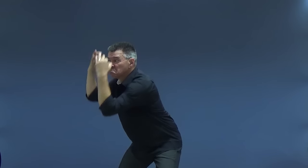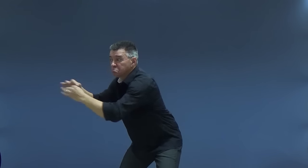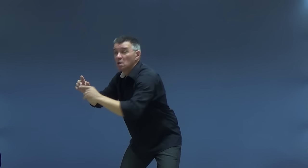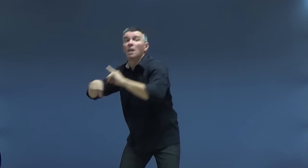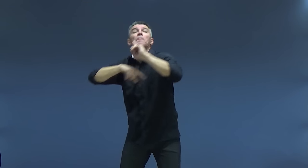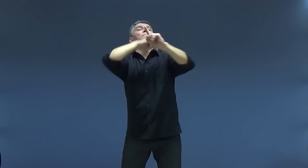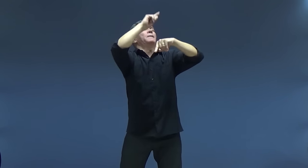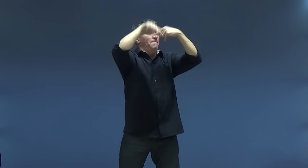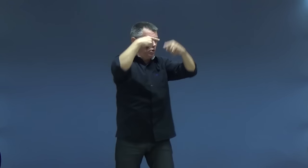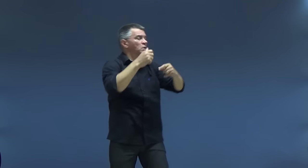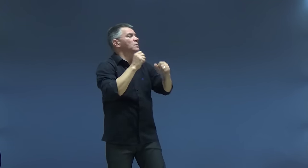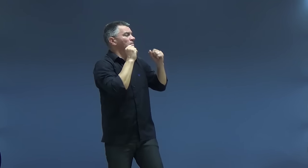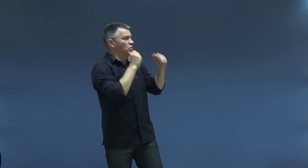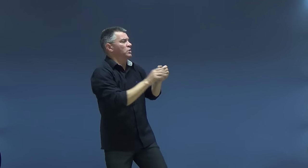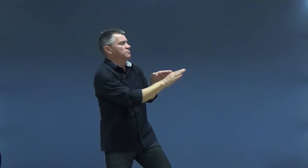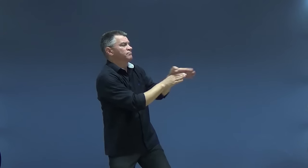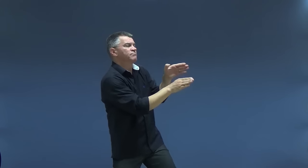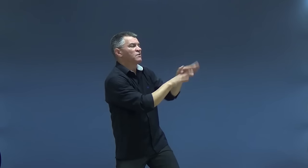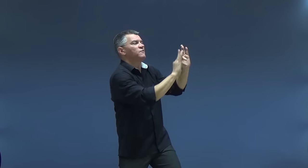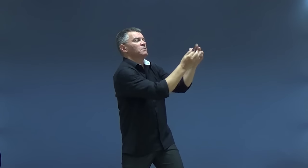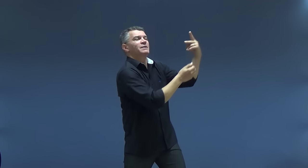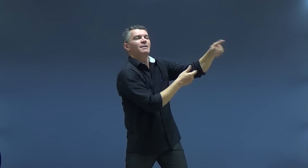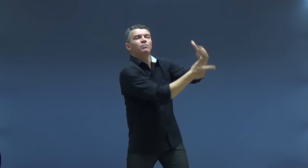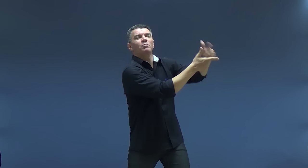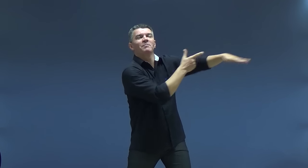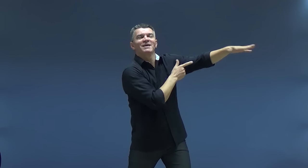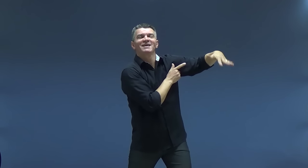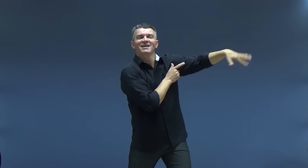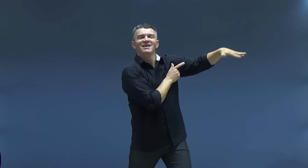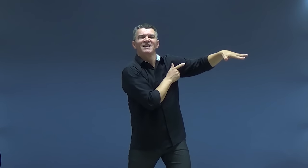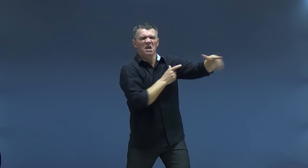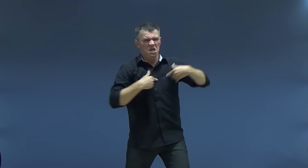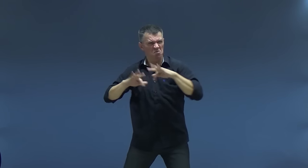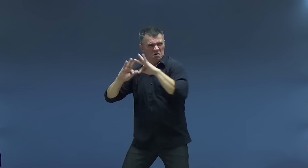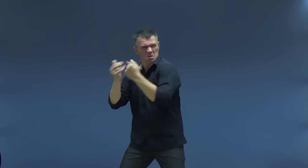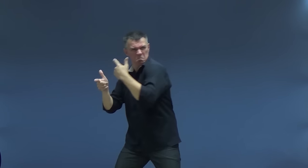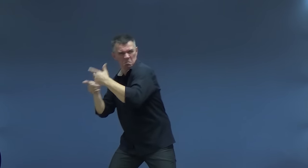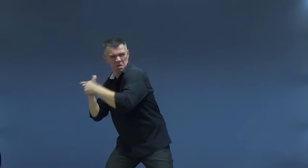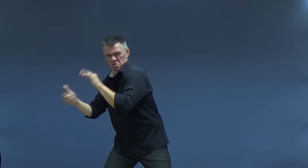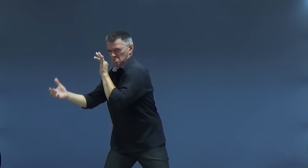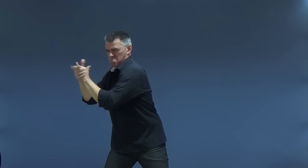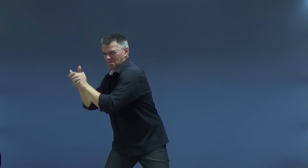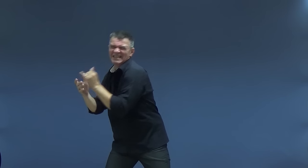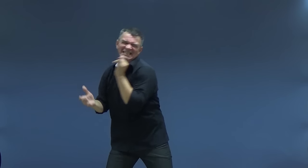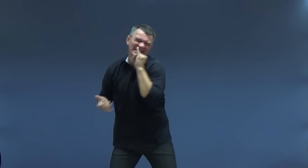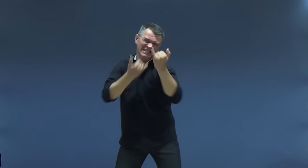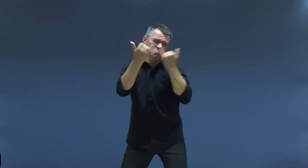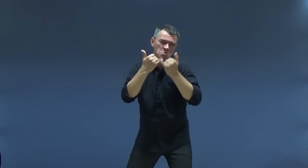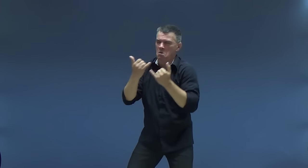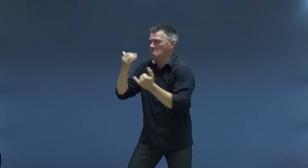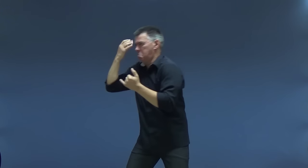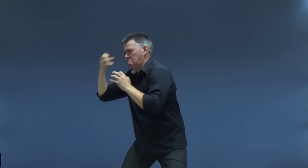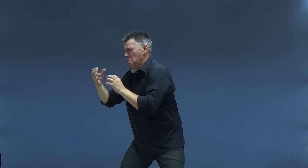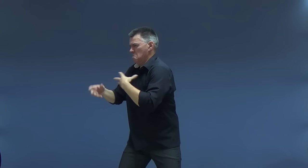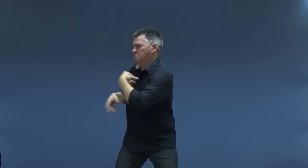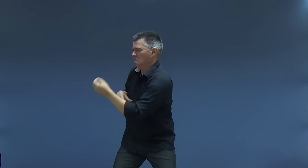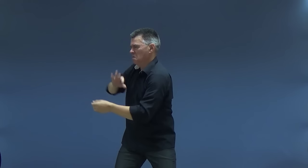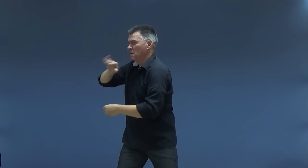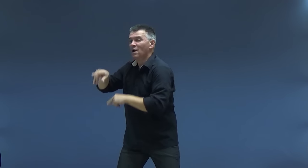família, ter respeito, tudo. Para poder até aconselhar essas pessoas se tiver algum problema. Mas se eu tiver problema com a minha esposa, por exemplo,